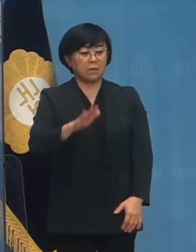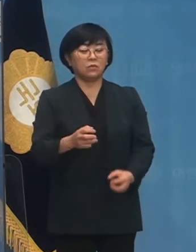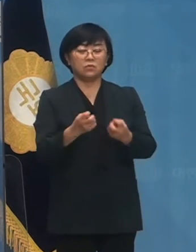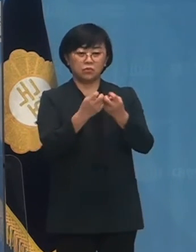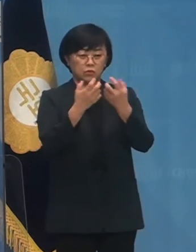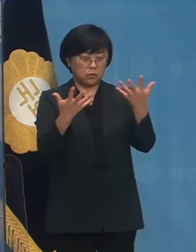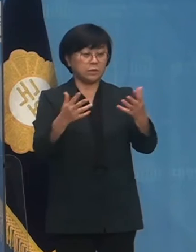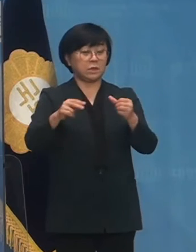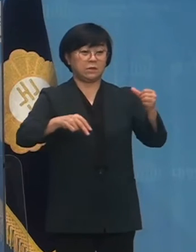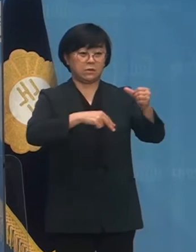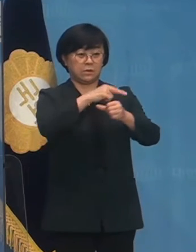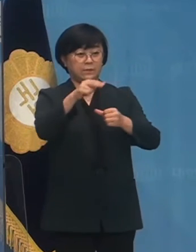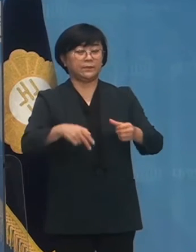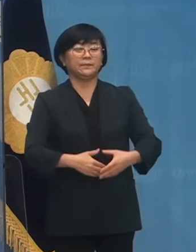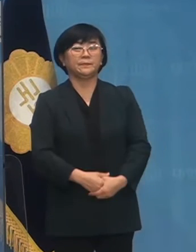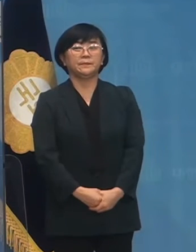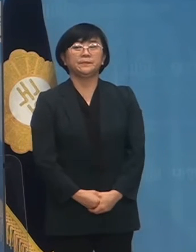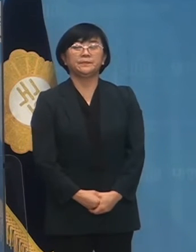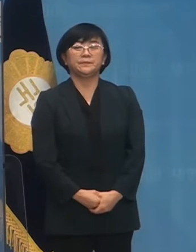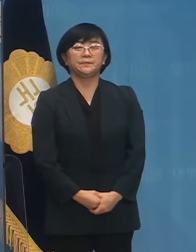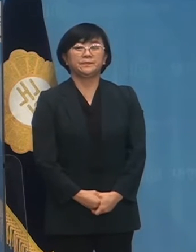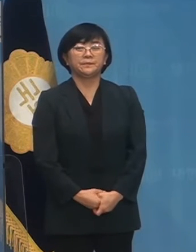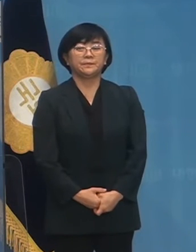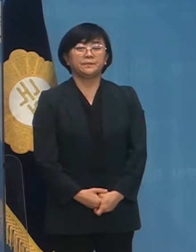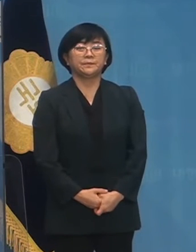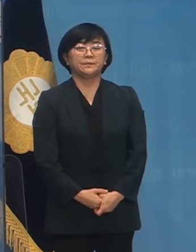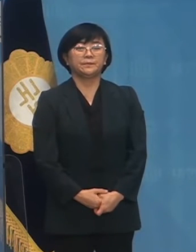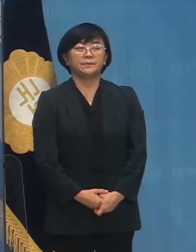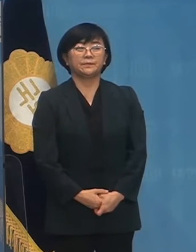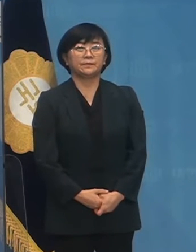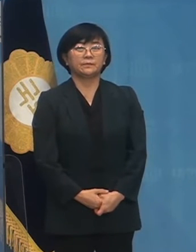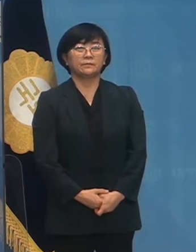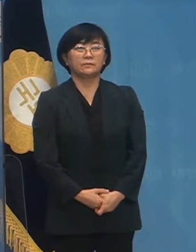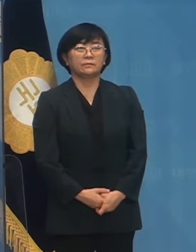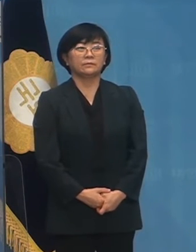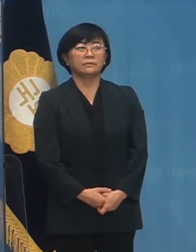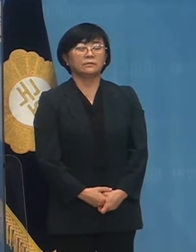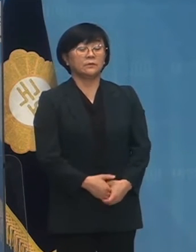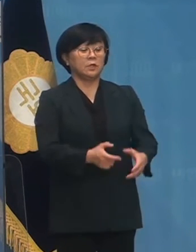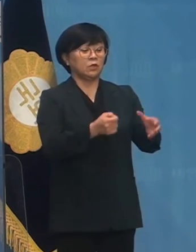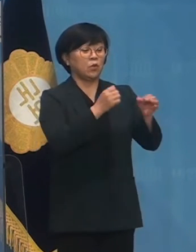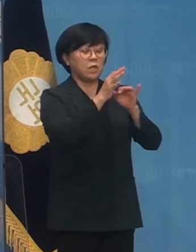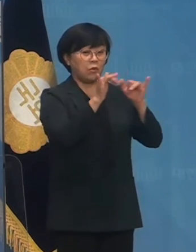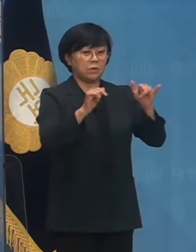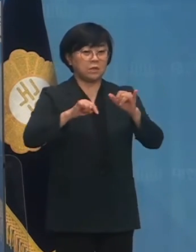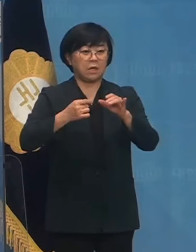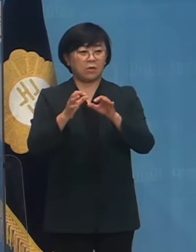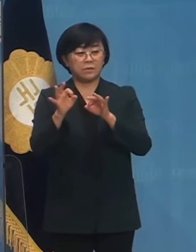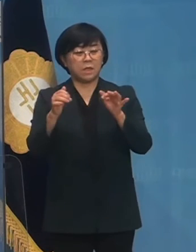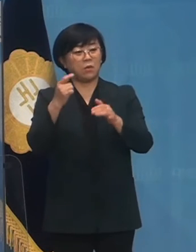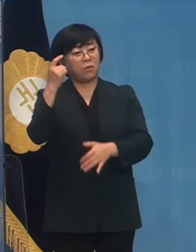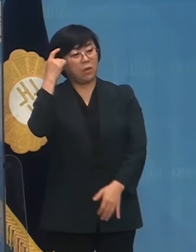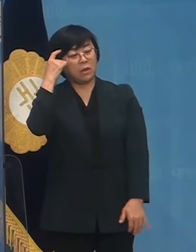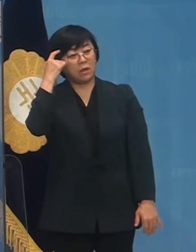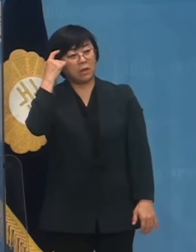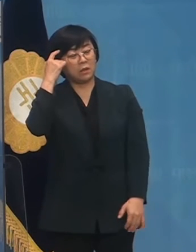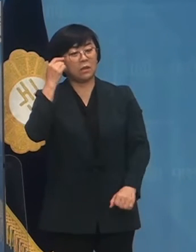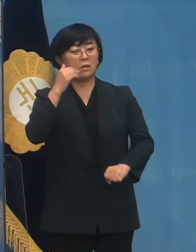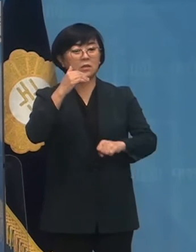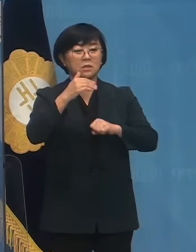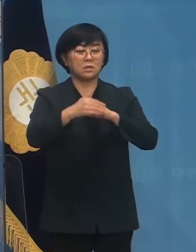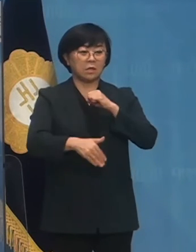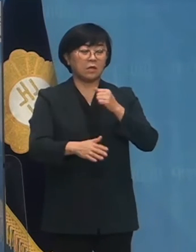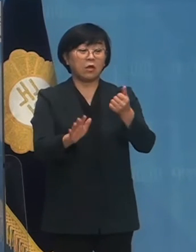없는 현실이기도 합니다. 최소한 소상공인 자영업자가 왜 이런